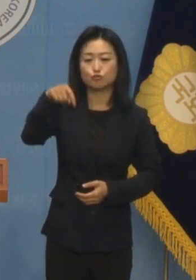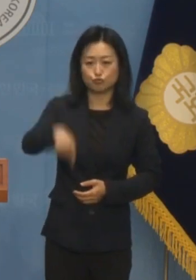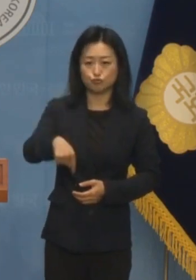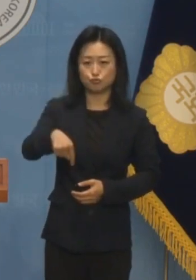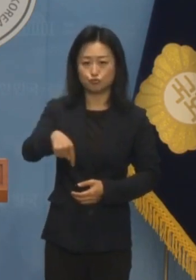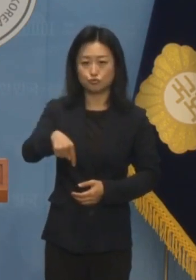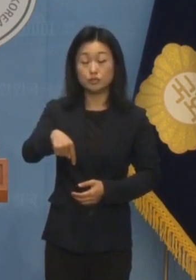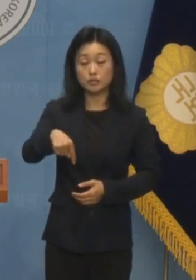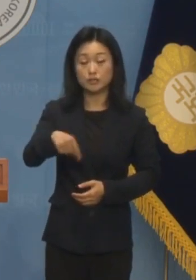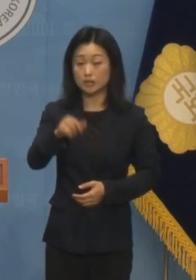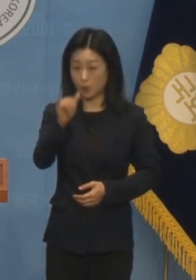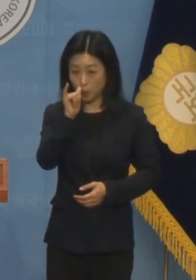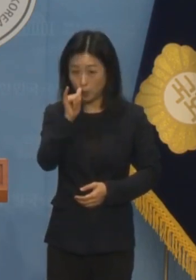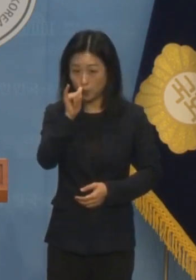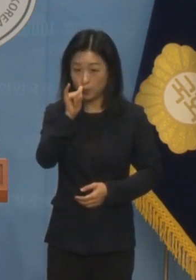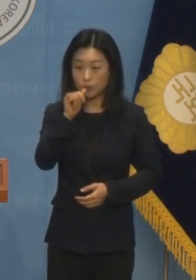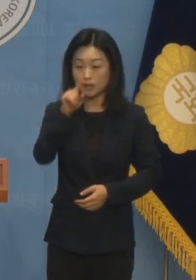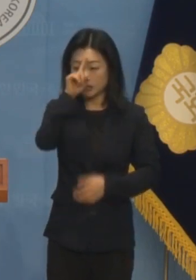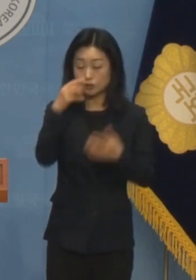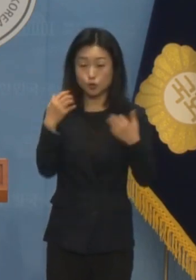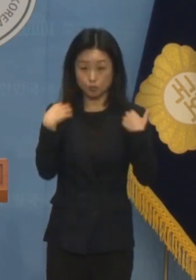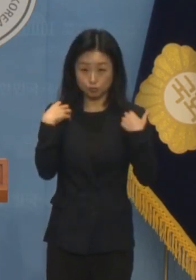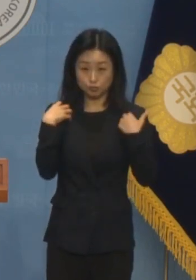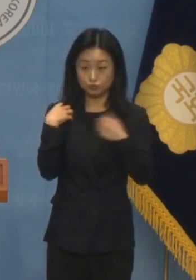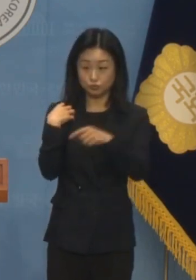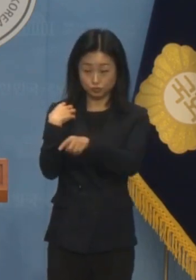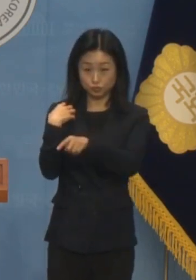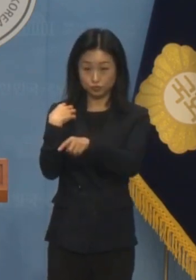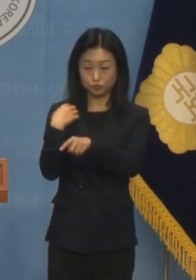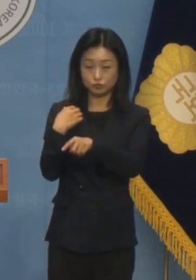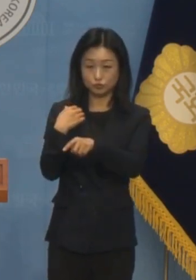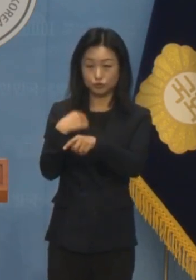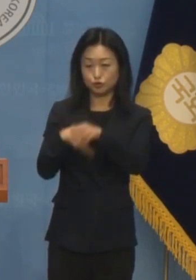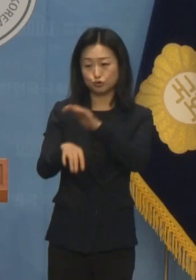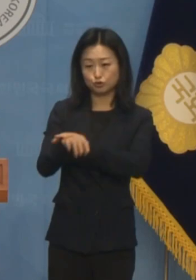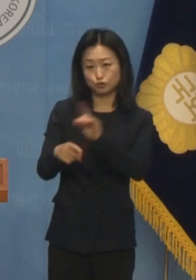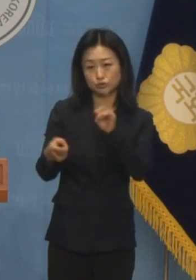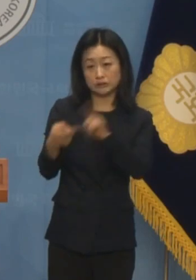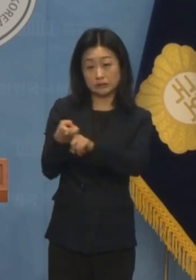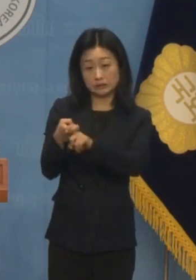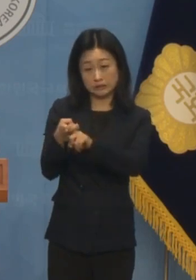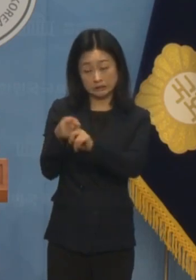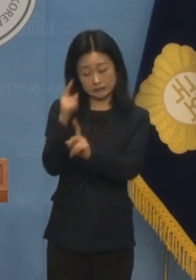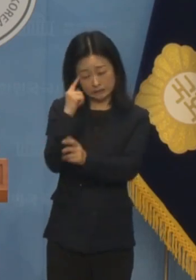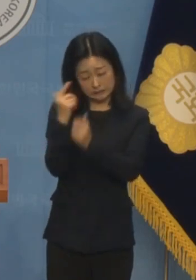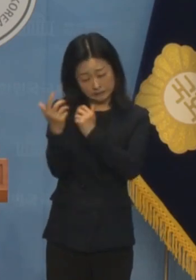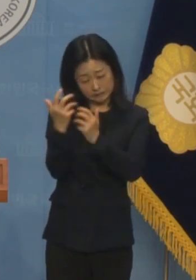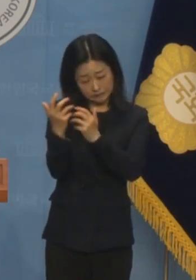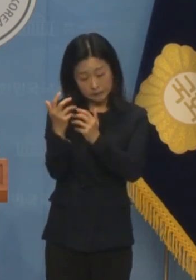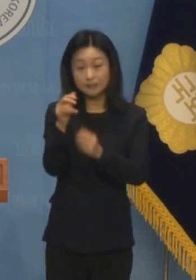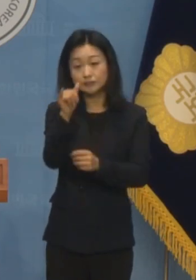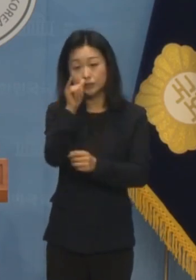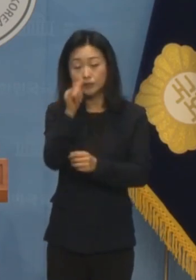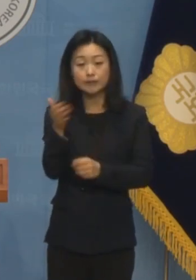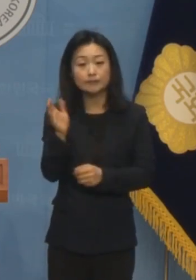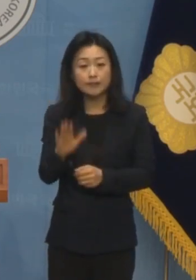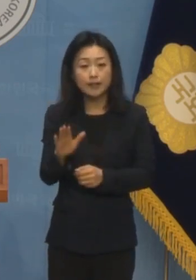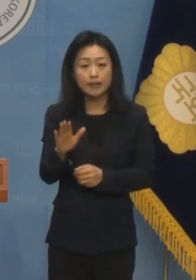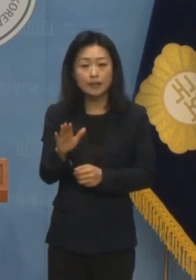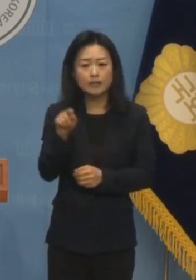일이고 현재 구 정권이 들어선 상태에서 구하가 더 심하게 진행되고 있지만